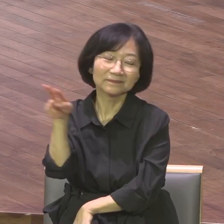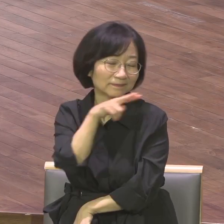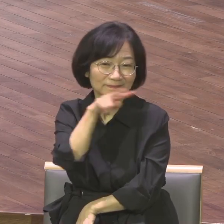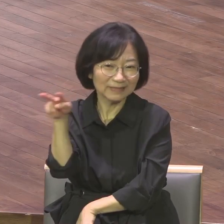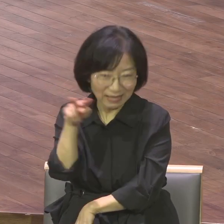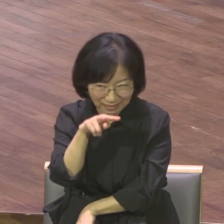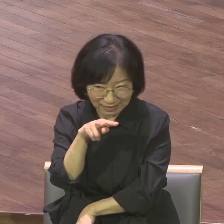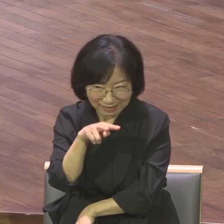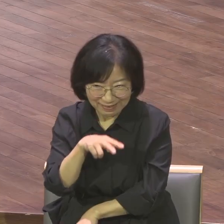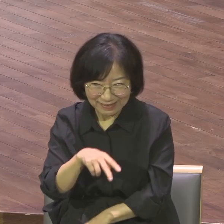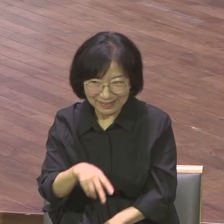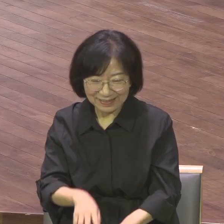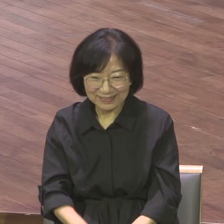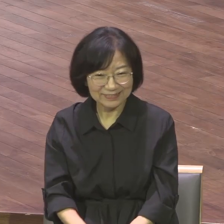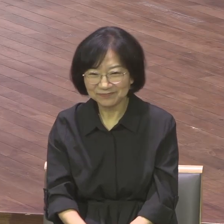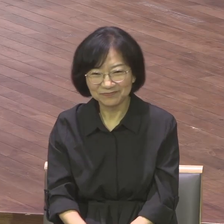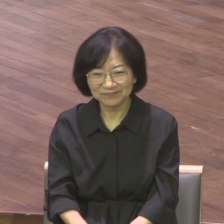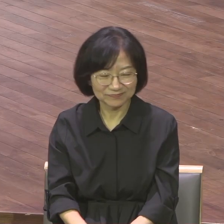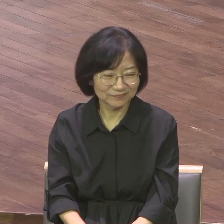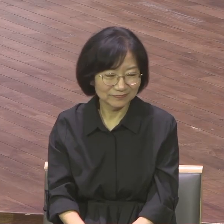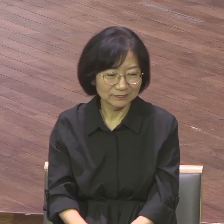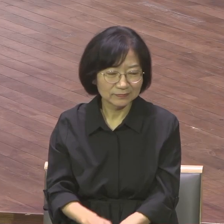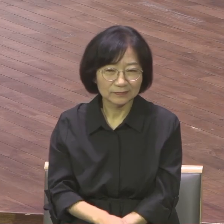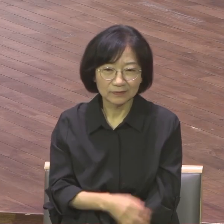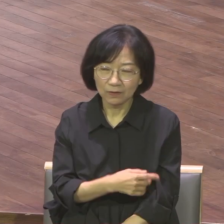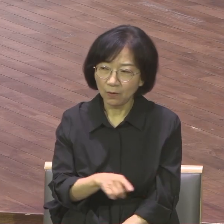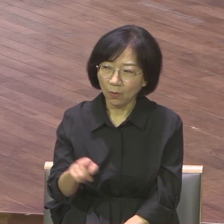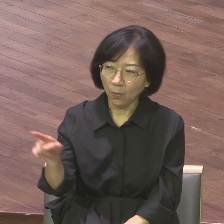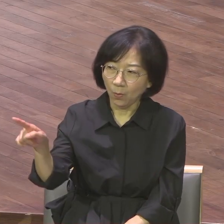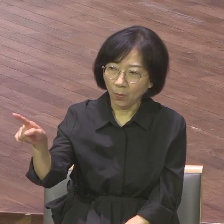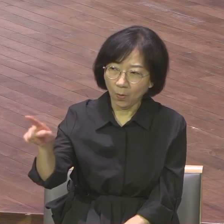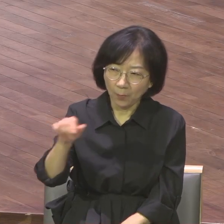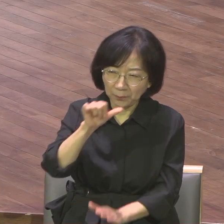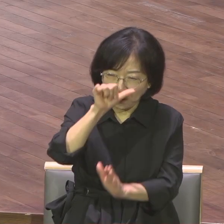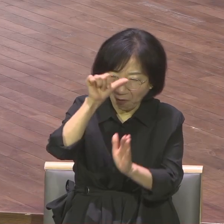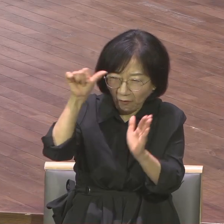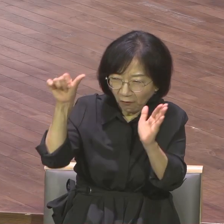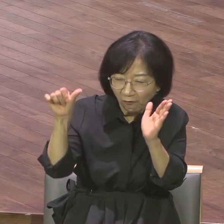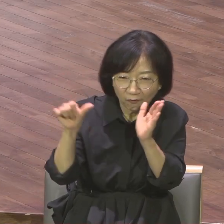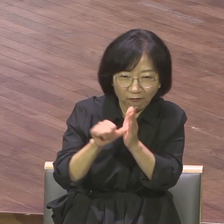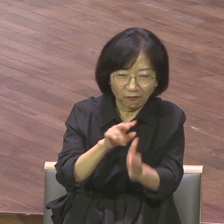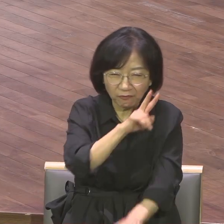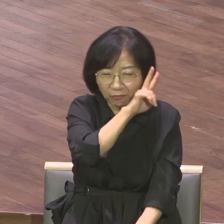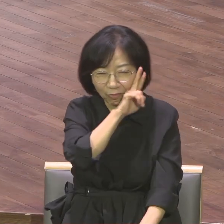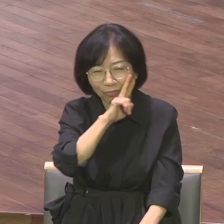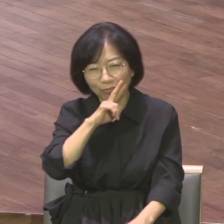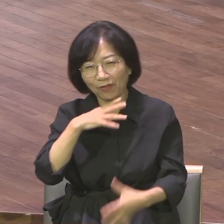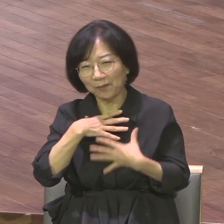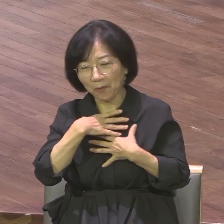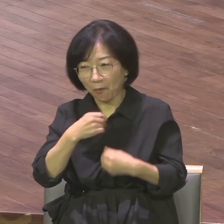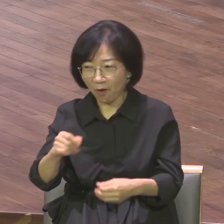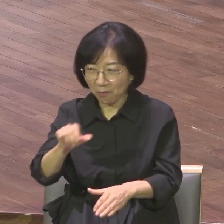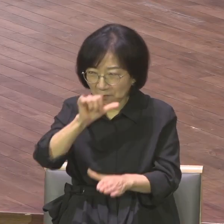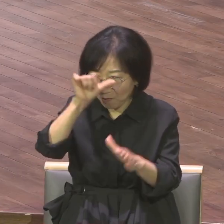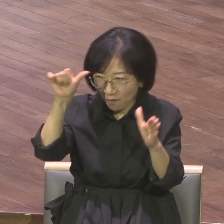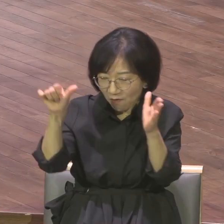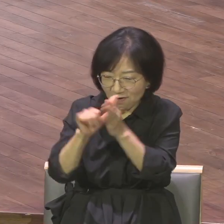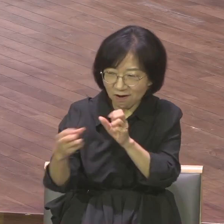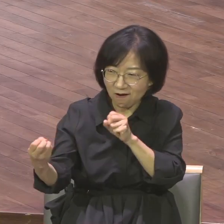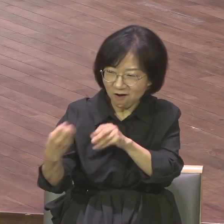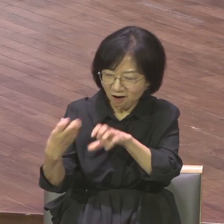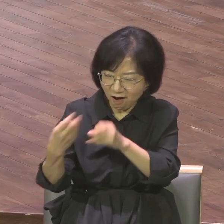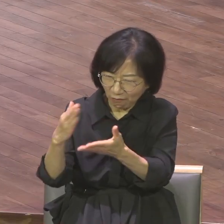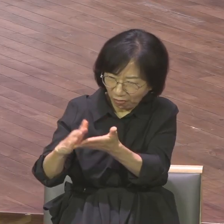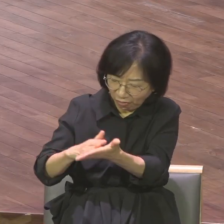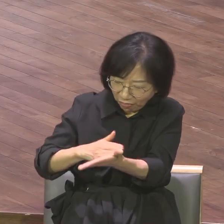아시겠어요? 저 사람 어떻게 저렇게 평생 저렇게 편안하고 저 사람 저렇게 어떻게 평생 응답받고 저렇게 평생